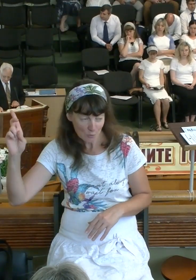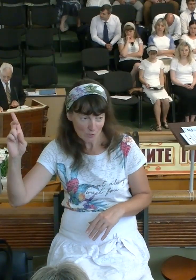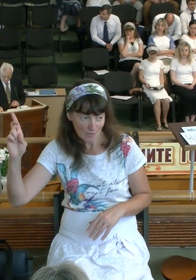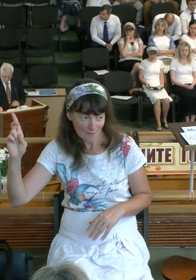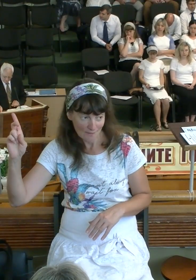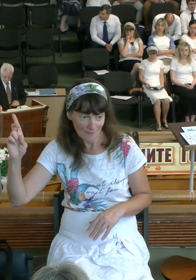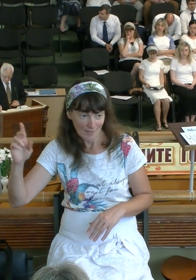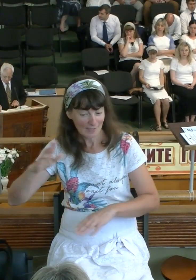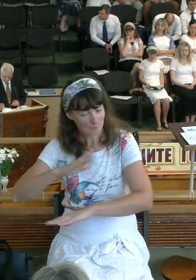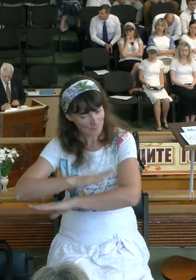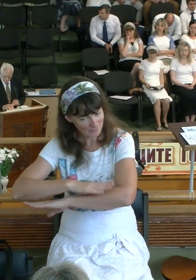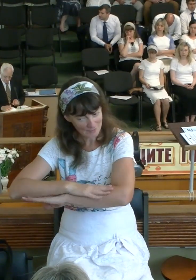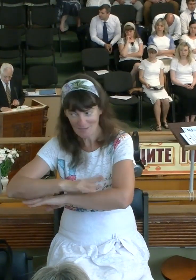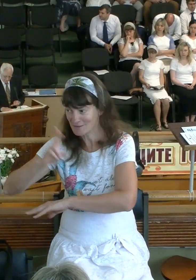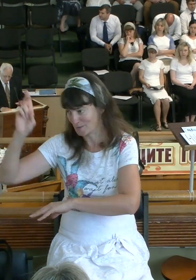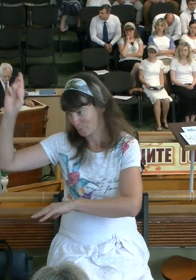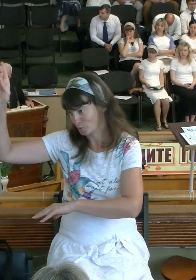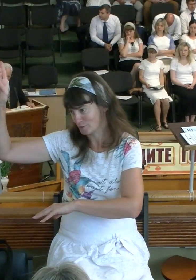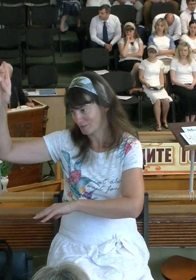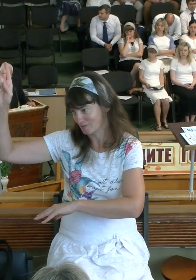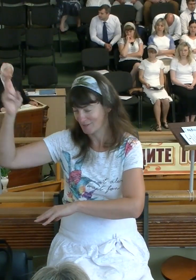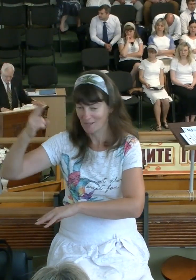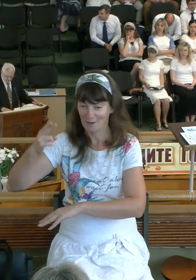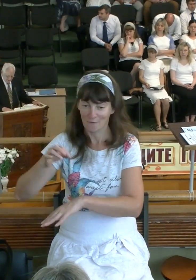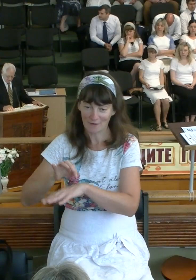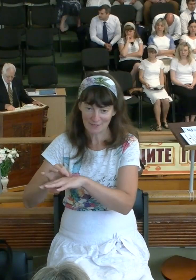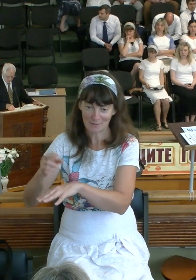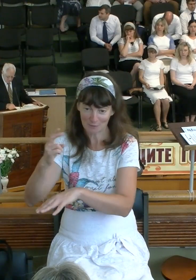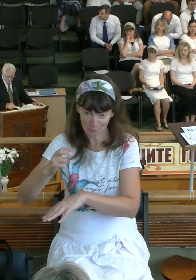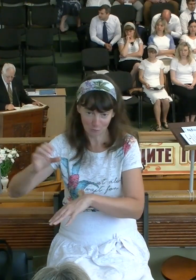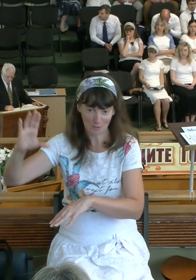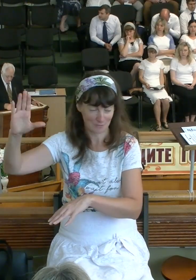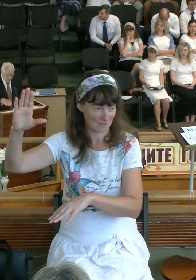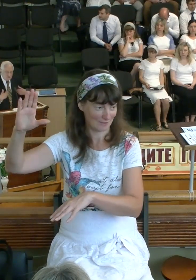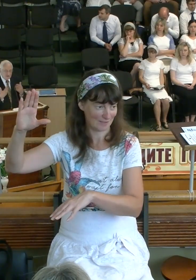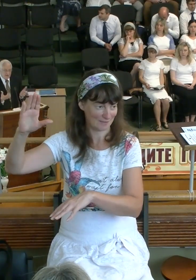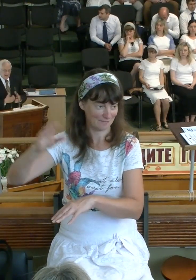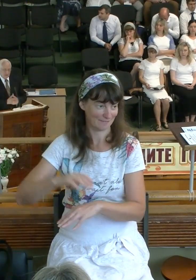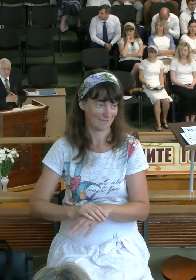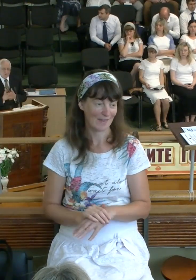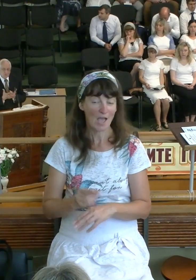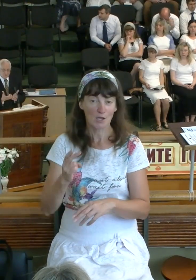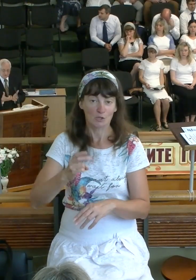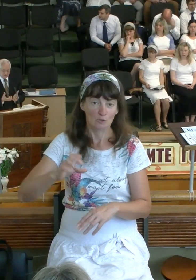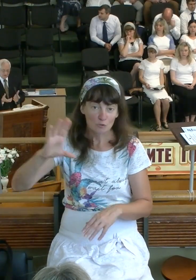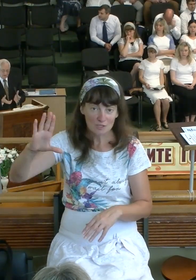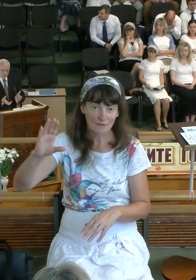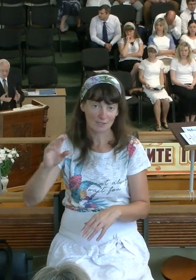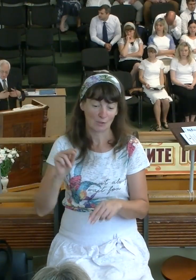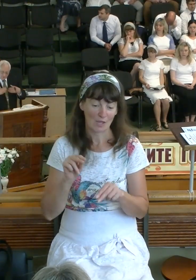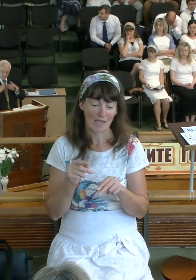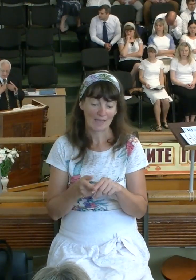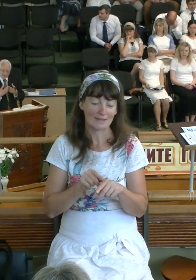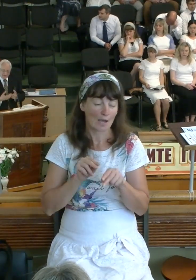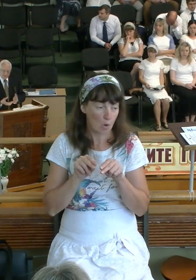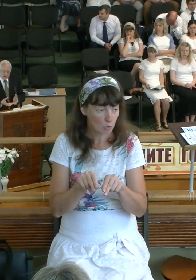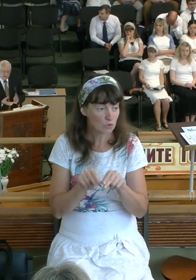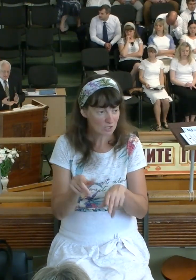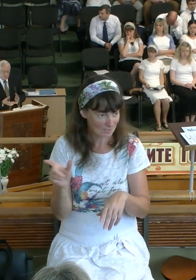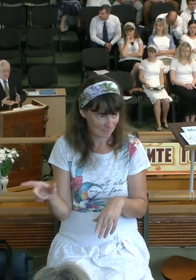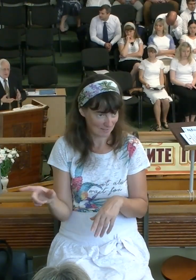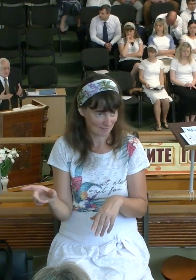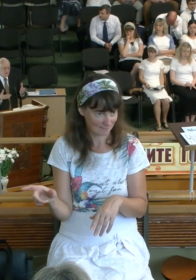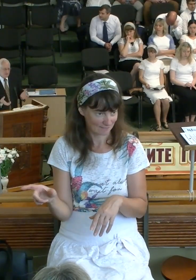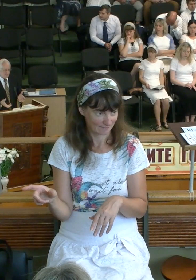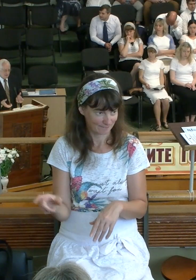себя. Дух Святой имеет, он учитель, он учит. То есть он